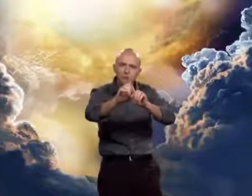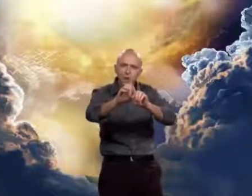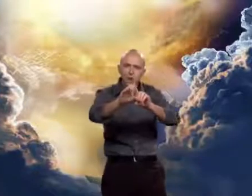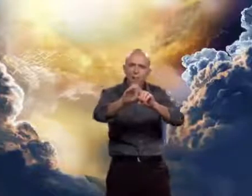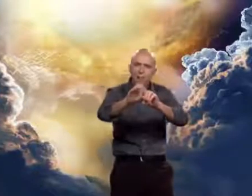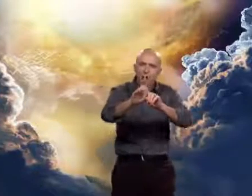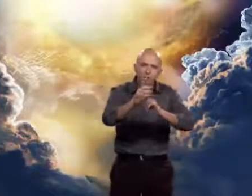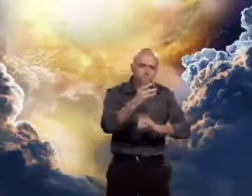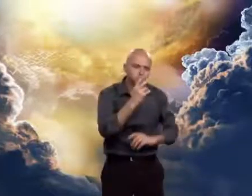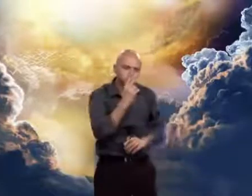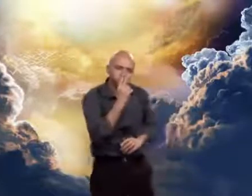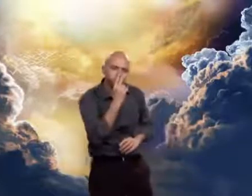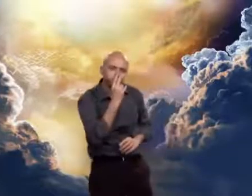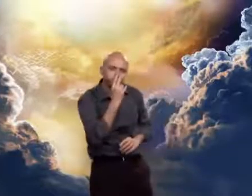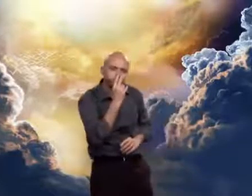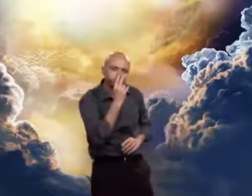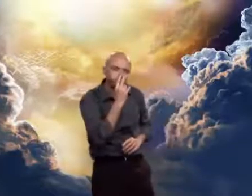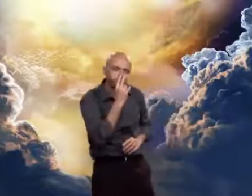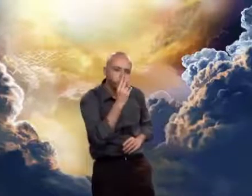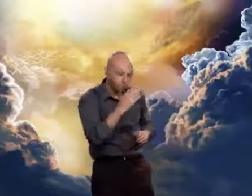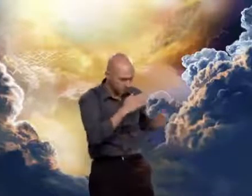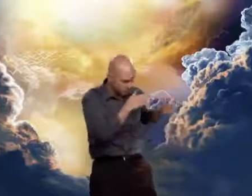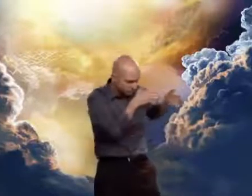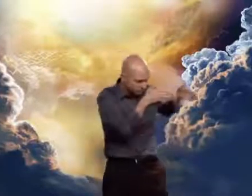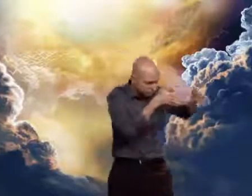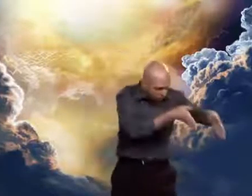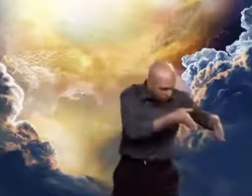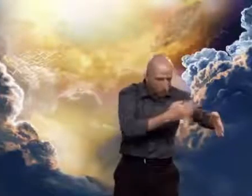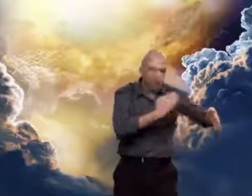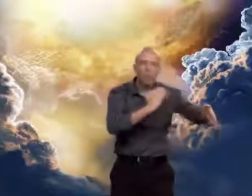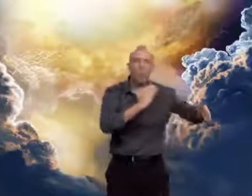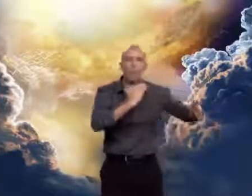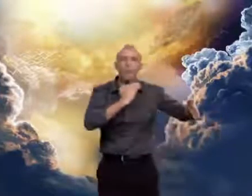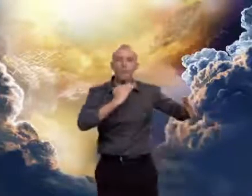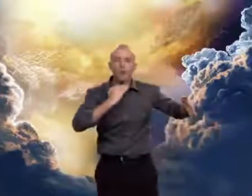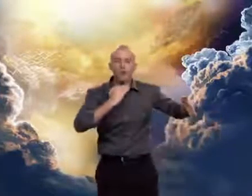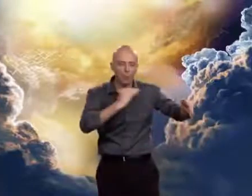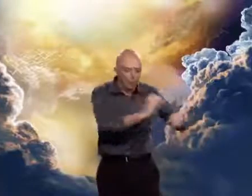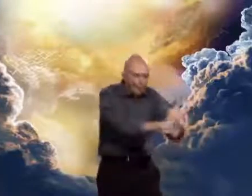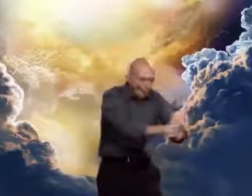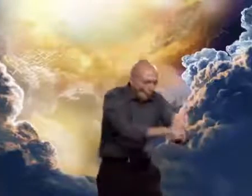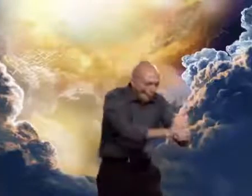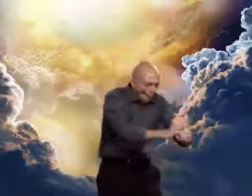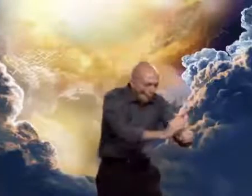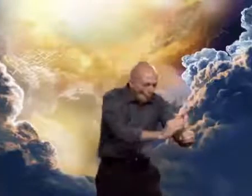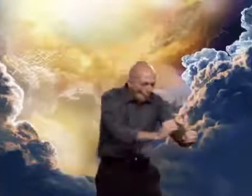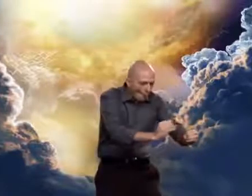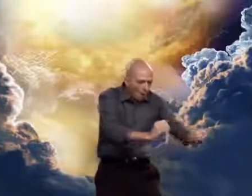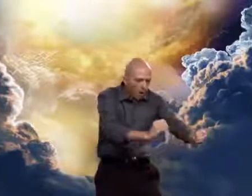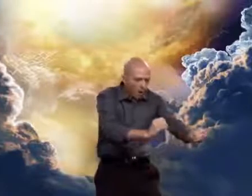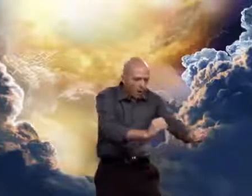a verdade de que os mortos nada sabem. Multidões creem que os espíritos dos mortos são enviados para ajudar os